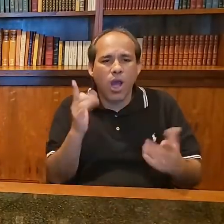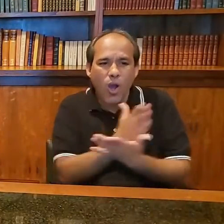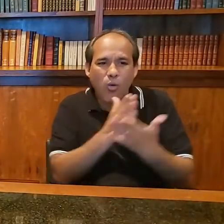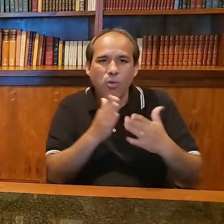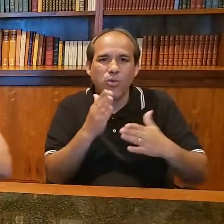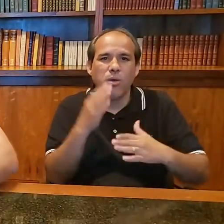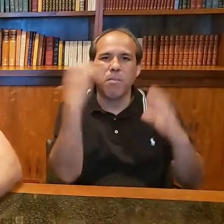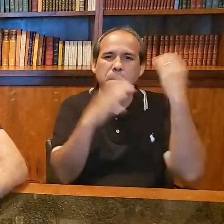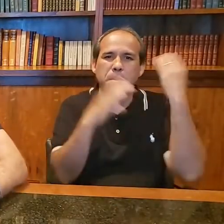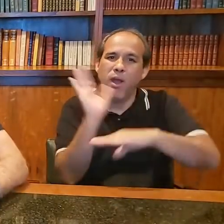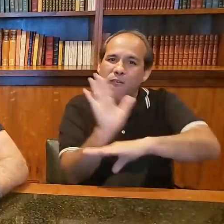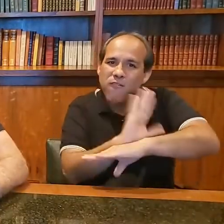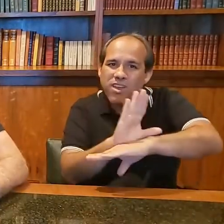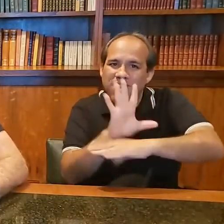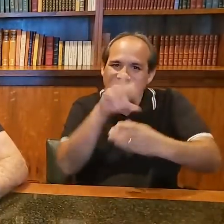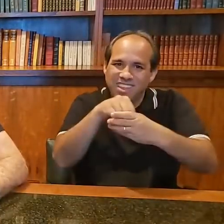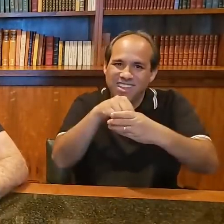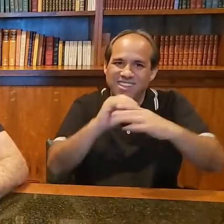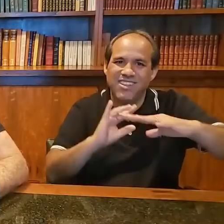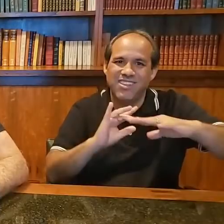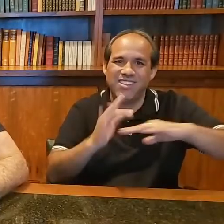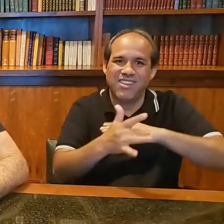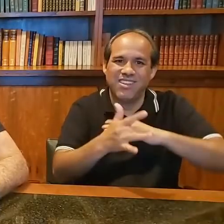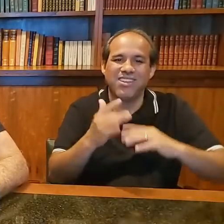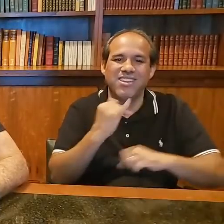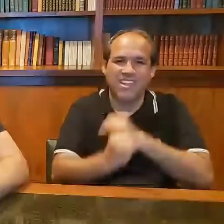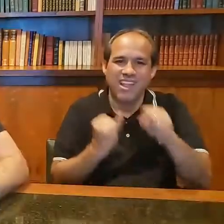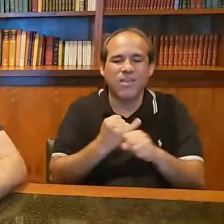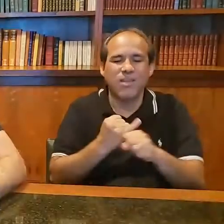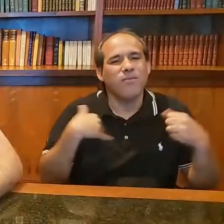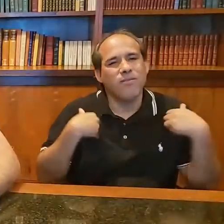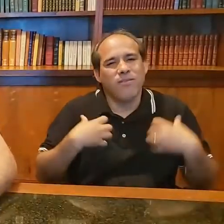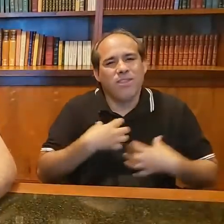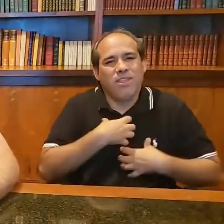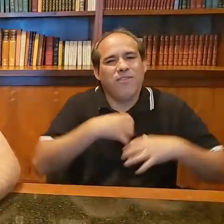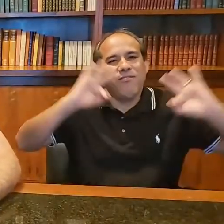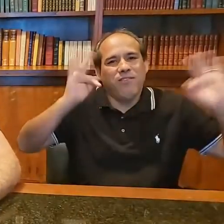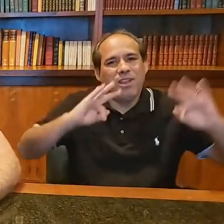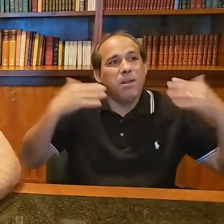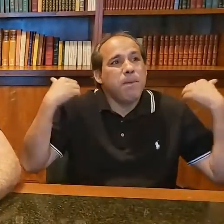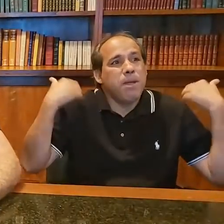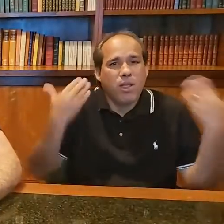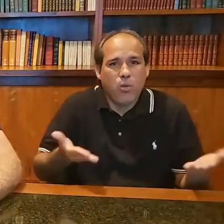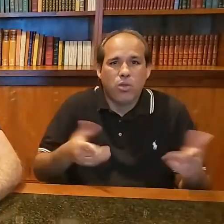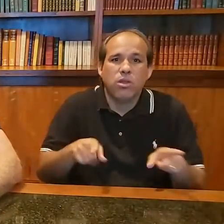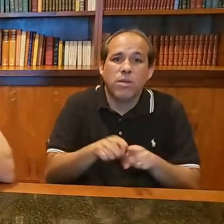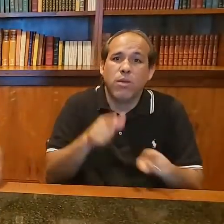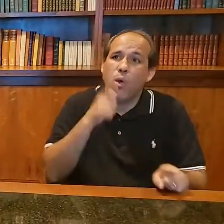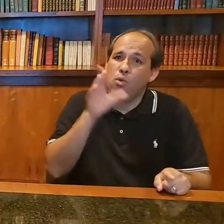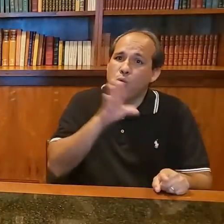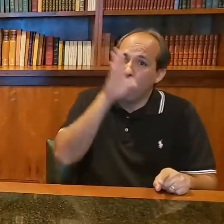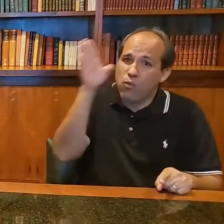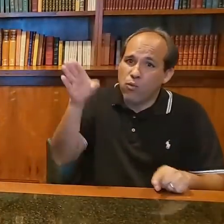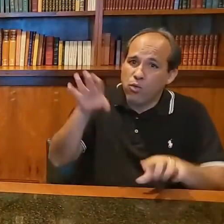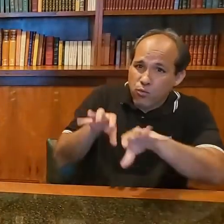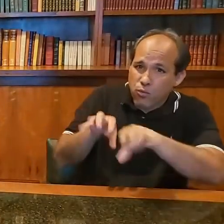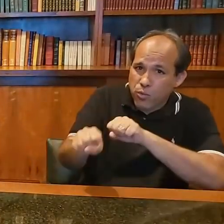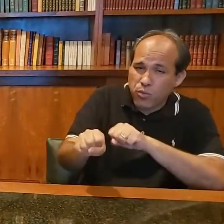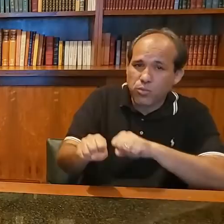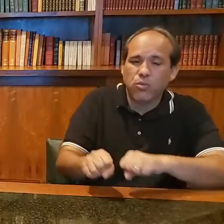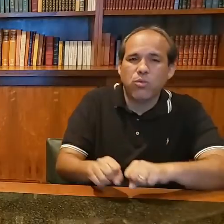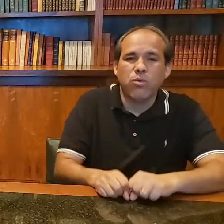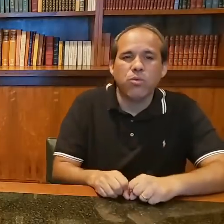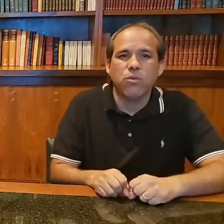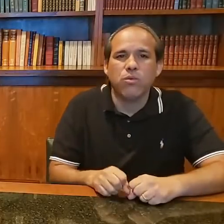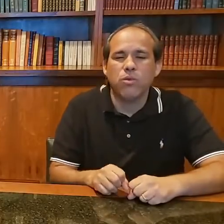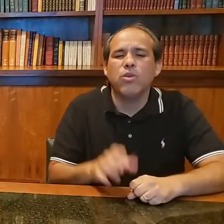internet aí. E fiquei muito feliz com o passeio de hoje. No dia de ontem, estive na formatura